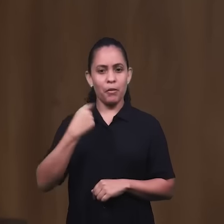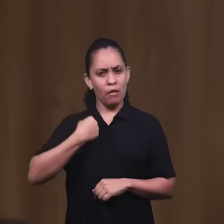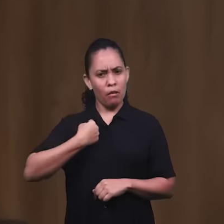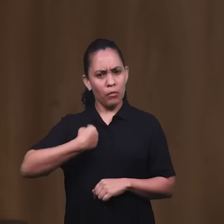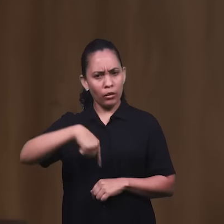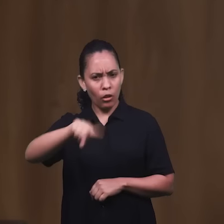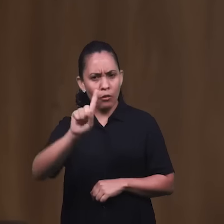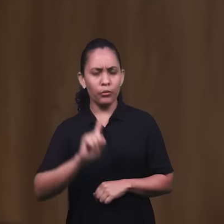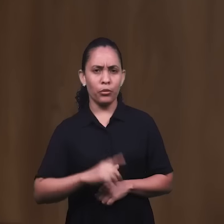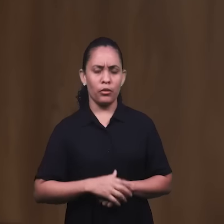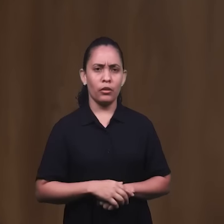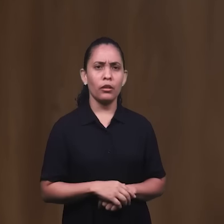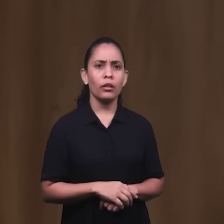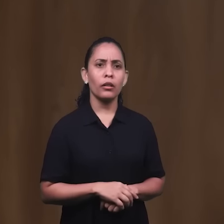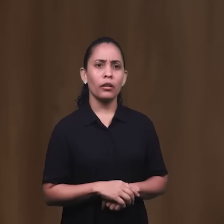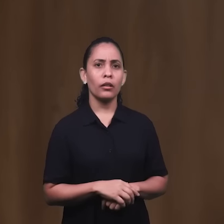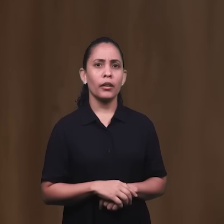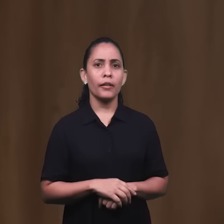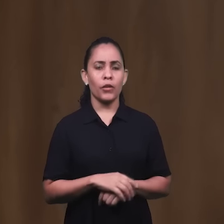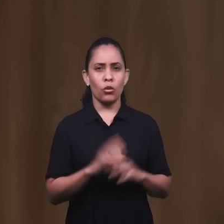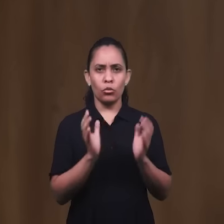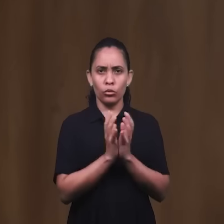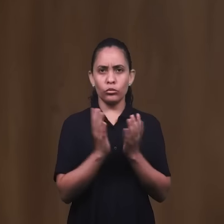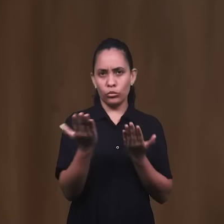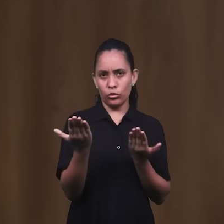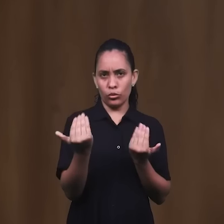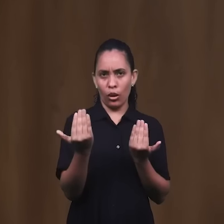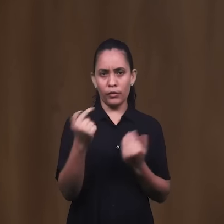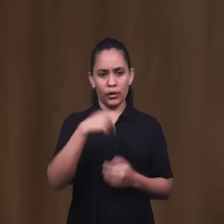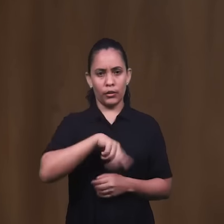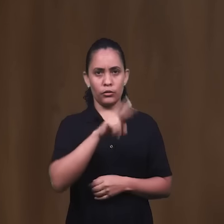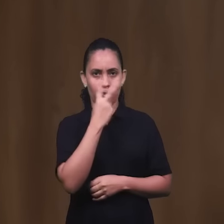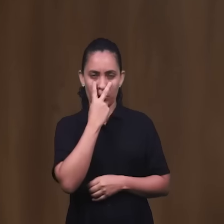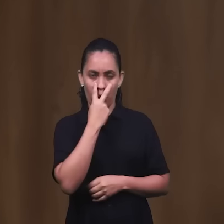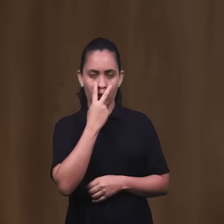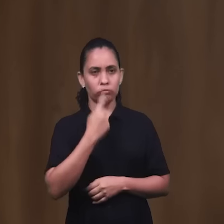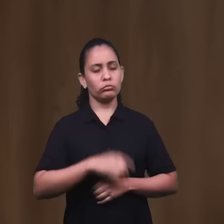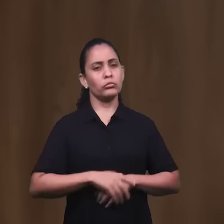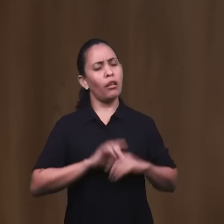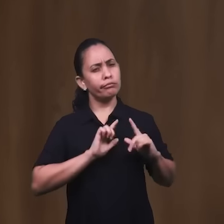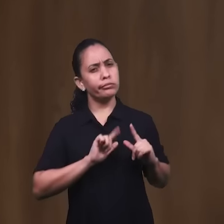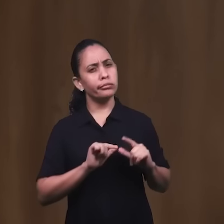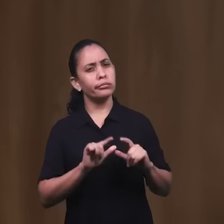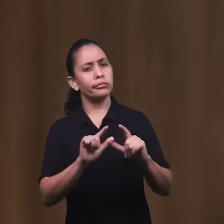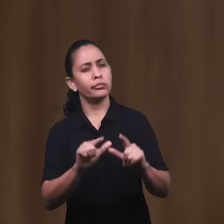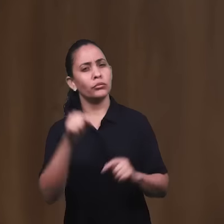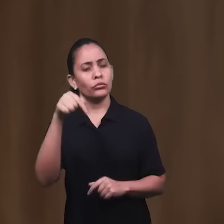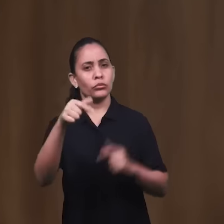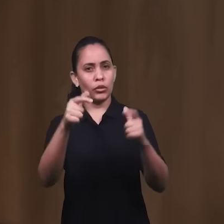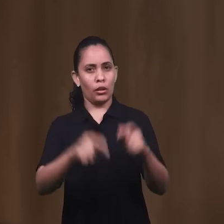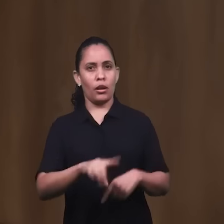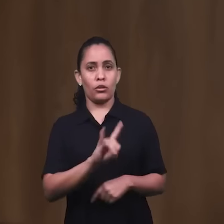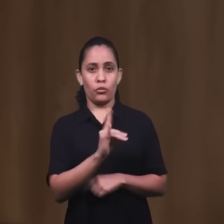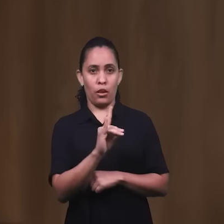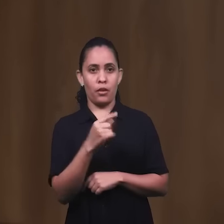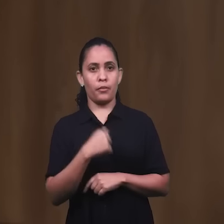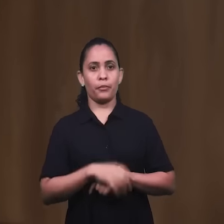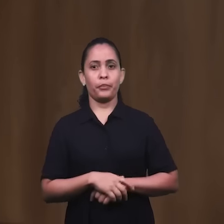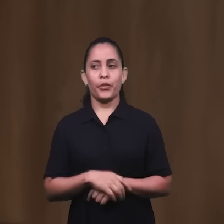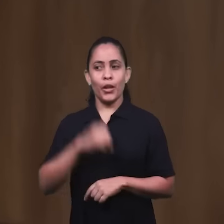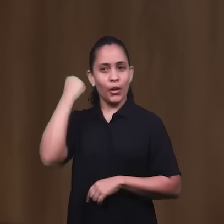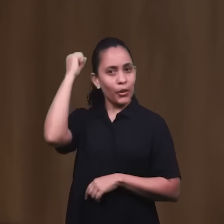foi. E nós fomos como uma caravana, né, de jovens aqui de Vitória. E chegando lá, a Suelen, que foi